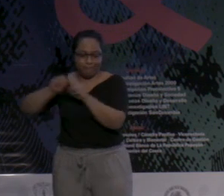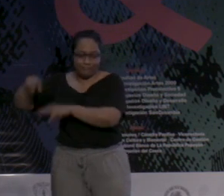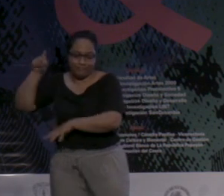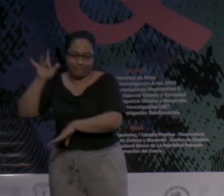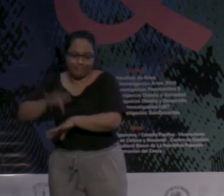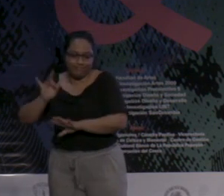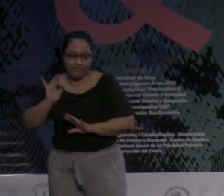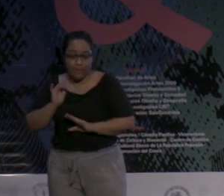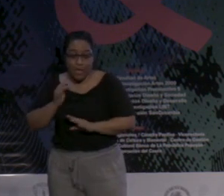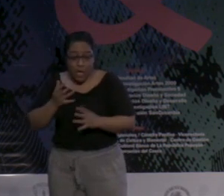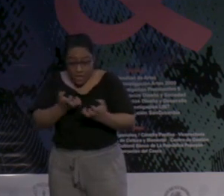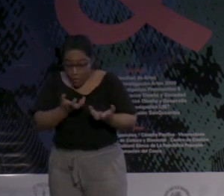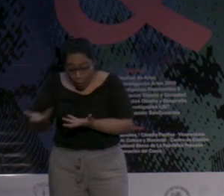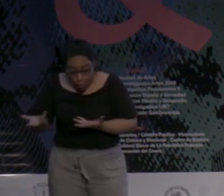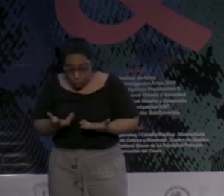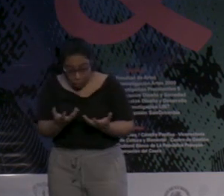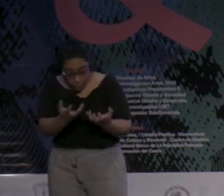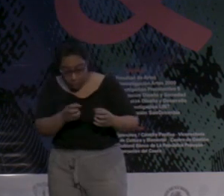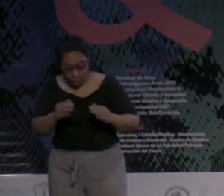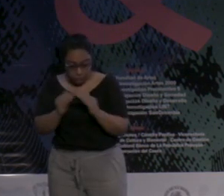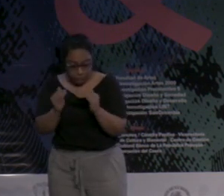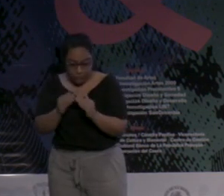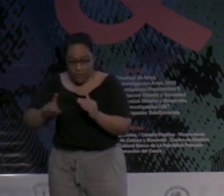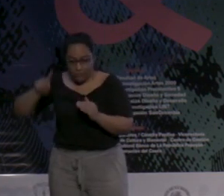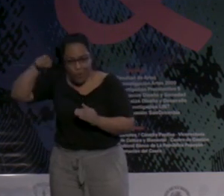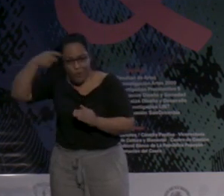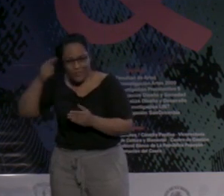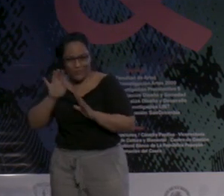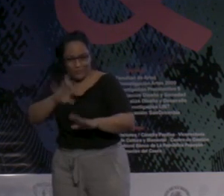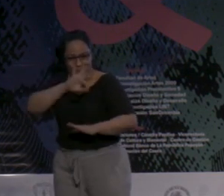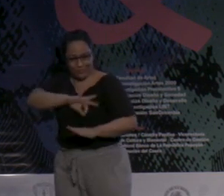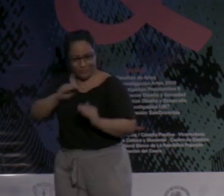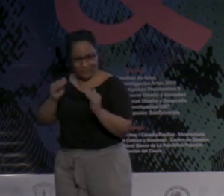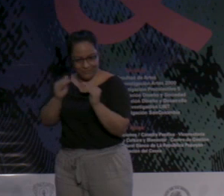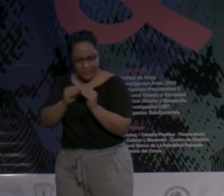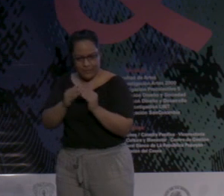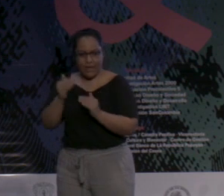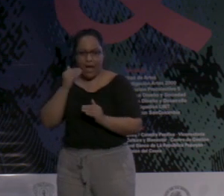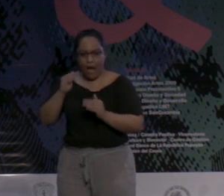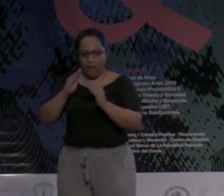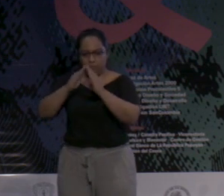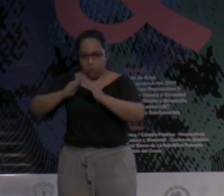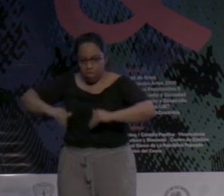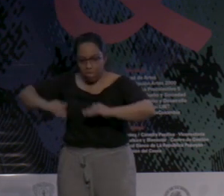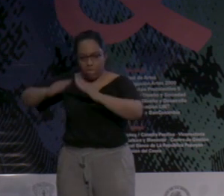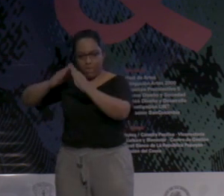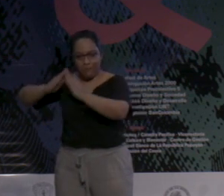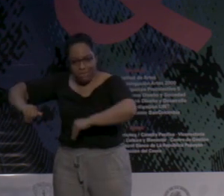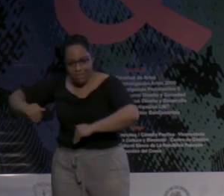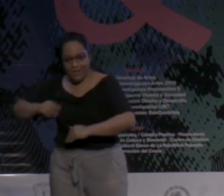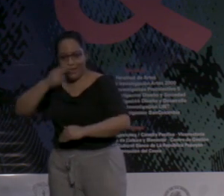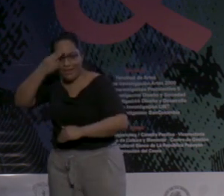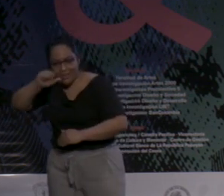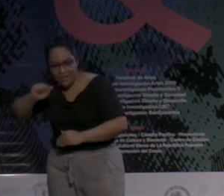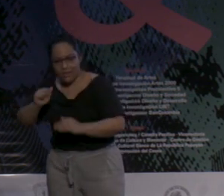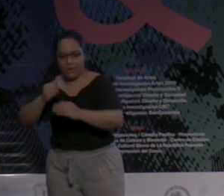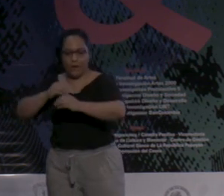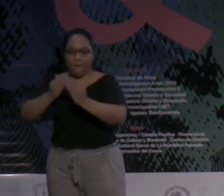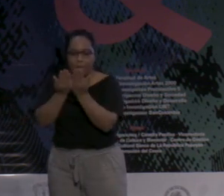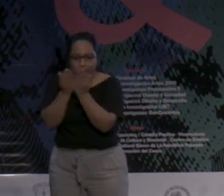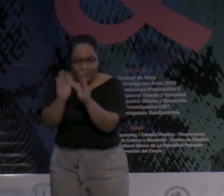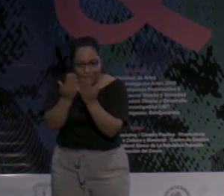Fanny le contó la historia a María Elvira y le dijo: yo vivía en esta casa en arriendo y al dueño le tocó venderla y pues